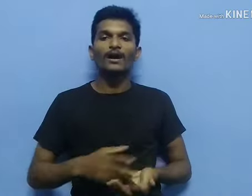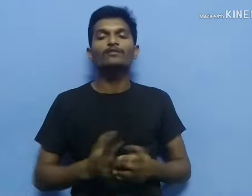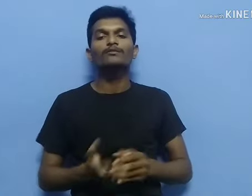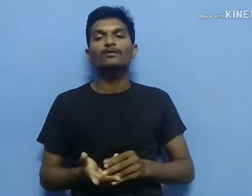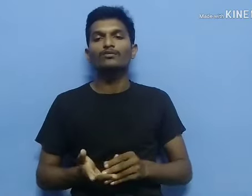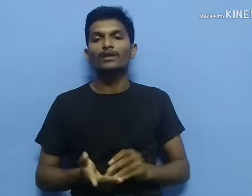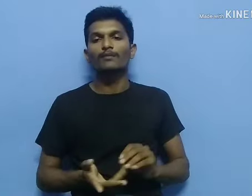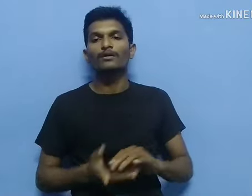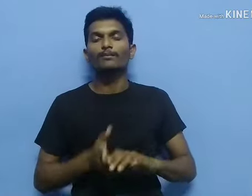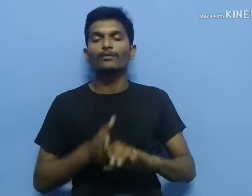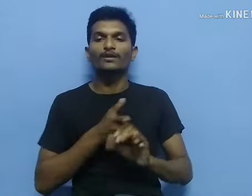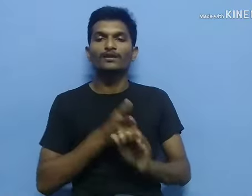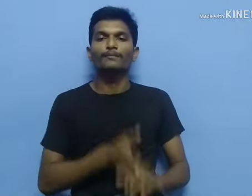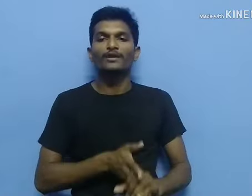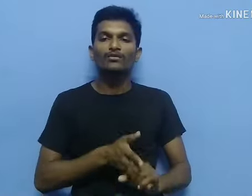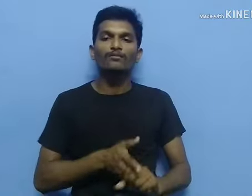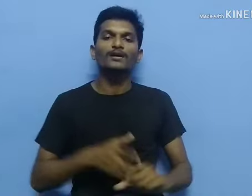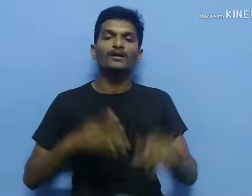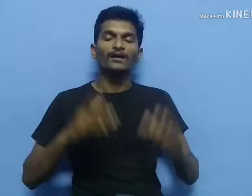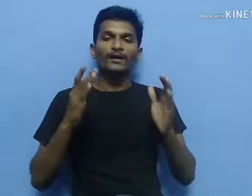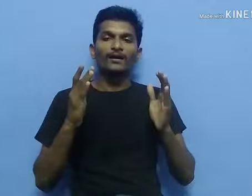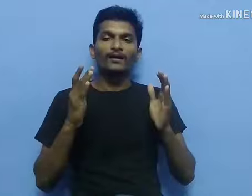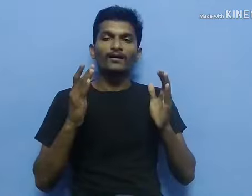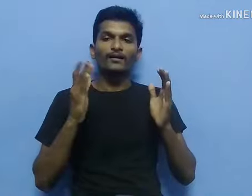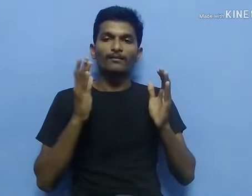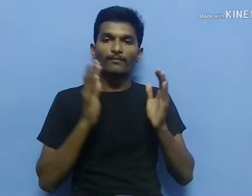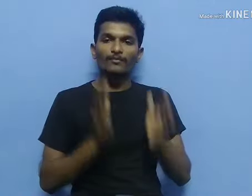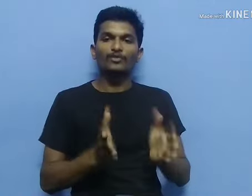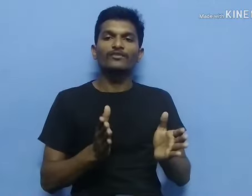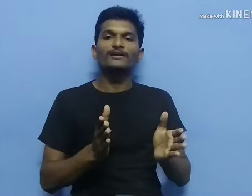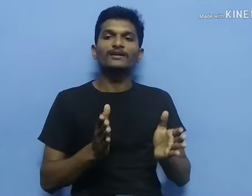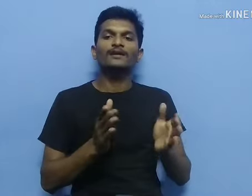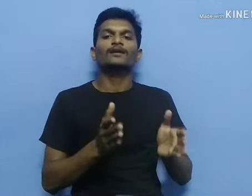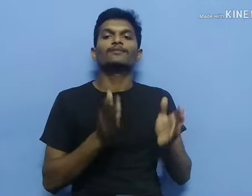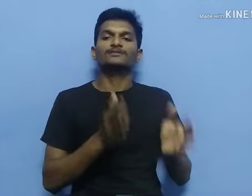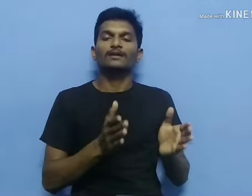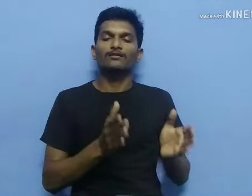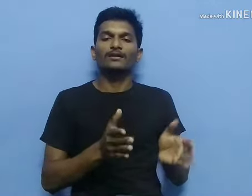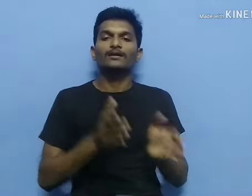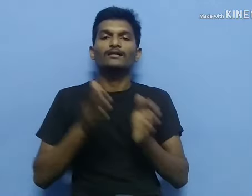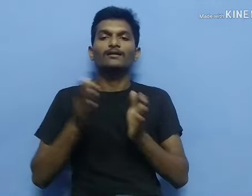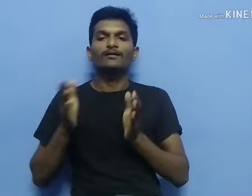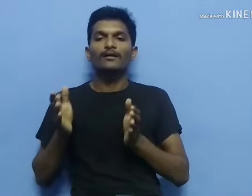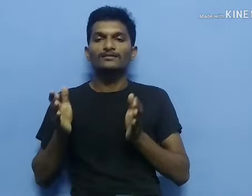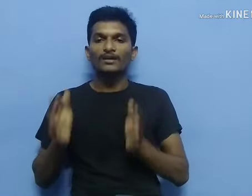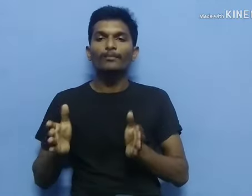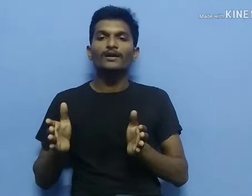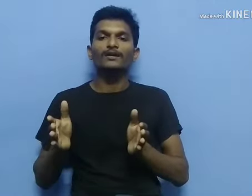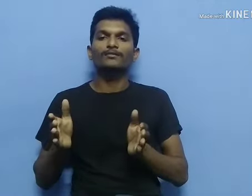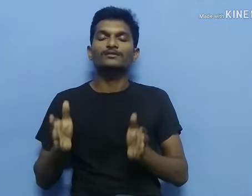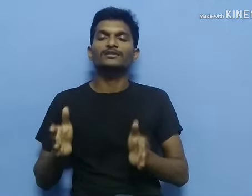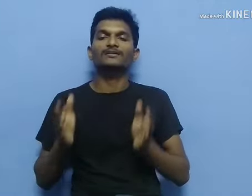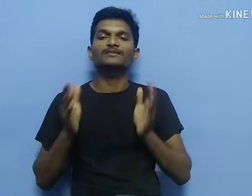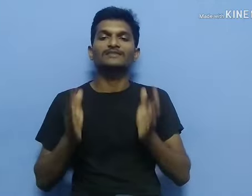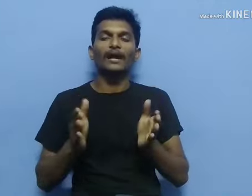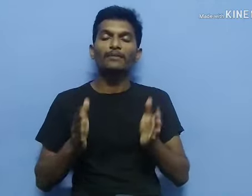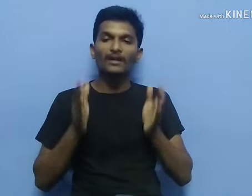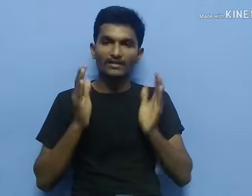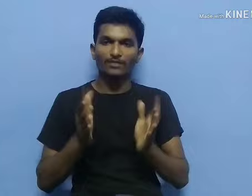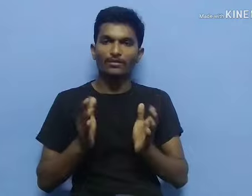அது மட்டும் இல்லாம இப்போ நீங்க பெட்ரூம்ல ஃபிட்டா இருக்க பசங்களை விட ஜப்பியா இருக்க பசங்களுக்கு தான் ஸ்டாமினா அதிகமா